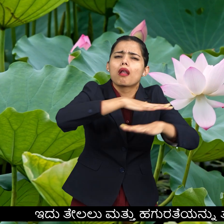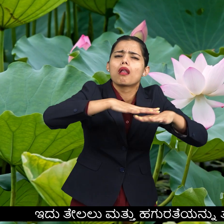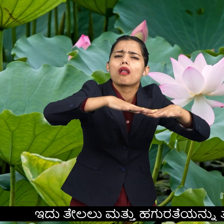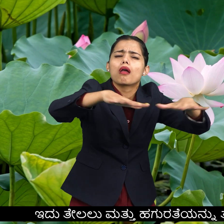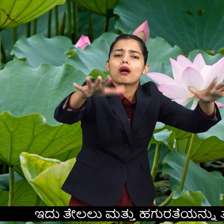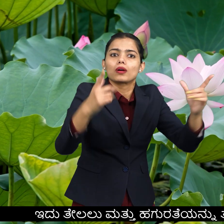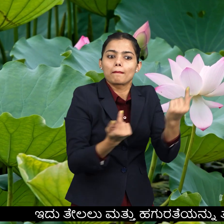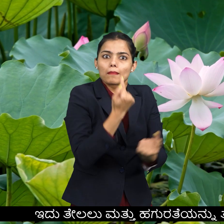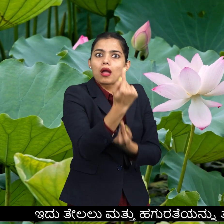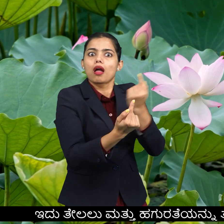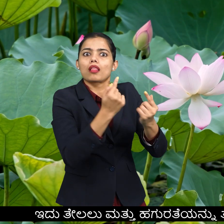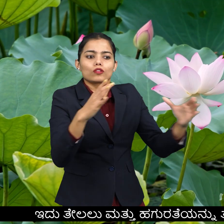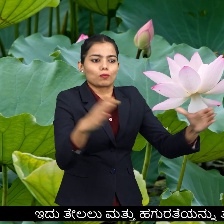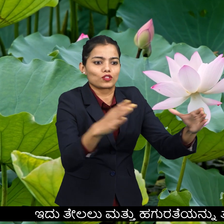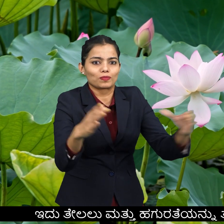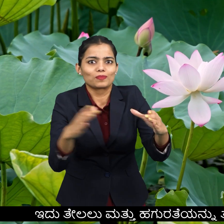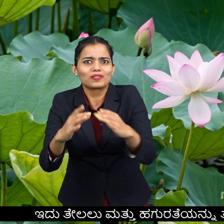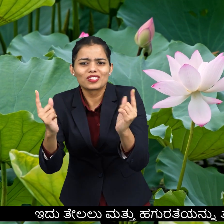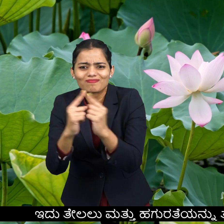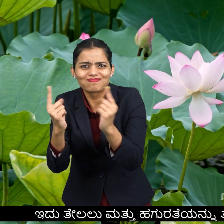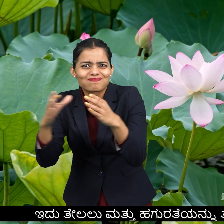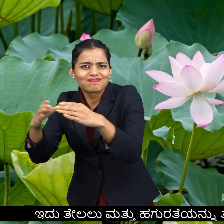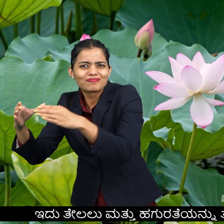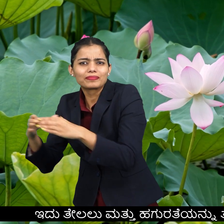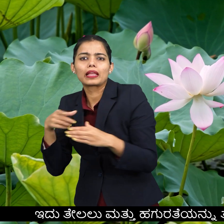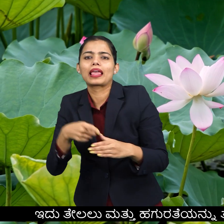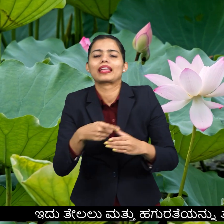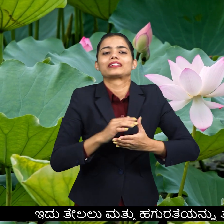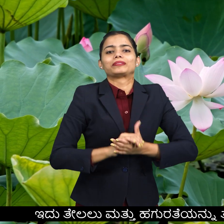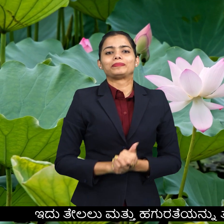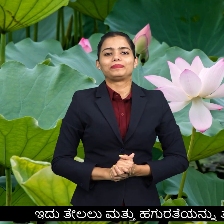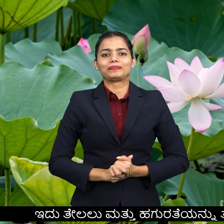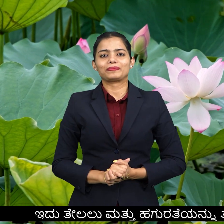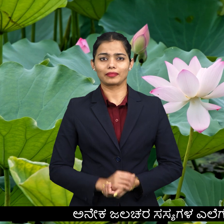ಹಗುರತೆಯನ್ನು ತೆಗೆದುಕೊಳ್ಳಲು ಅನುವು ಮಾಡಿಕೊಡುತ್ತದೆ.